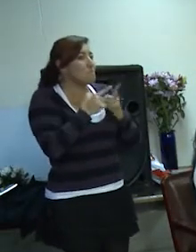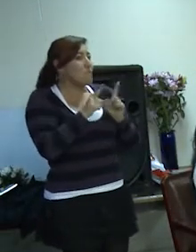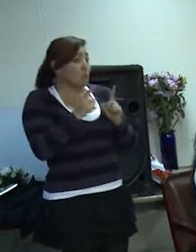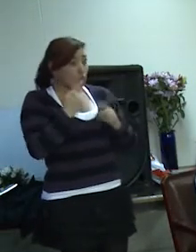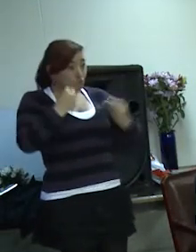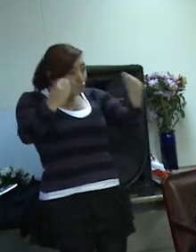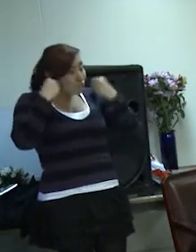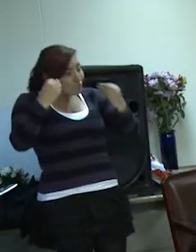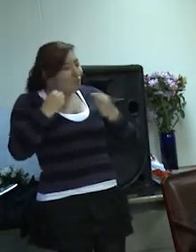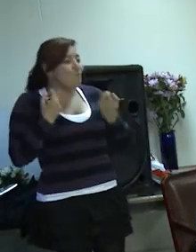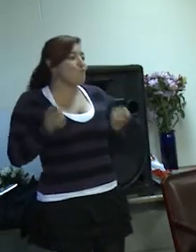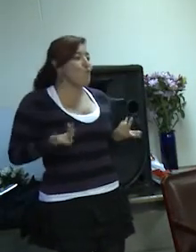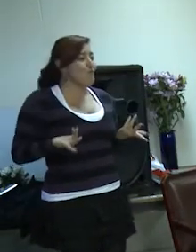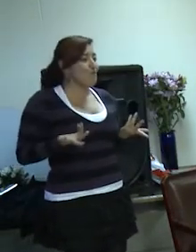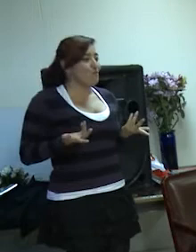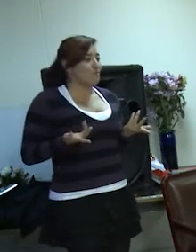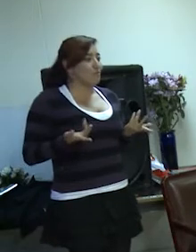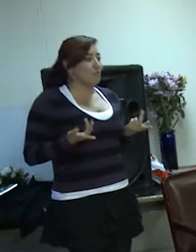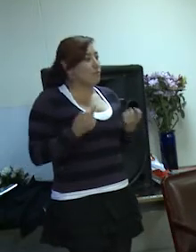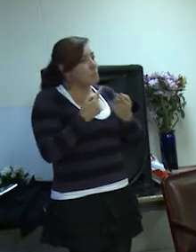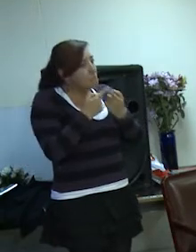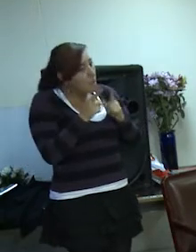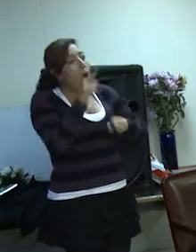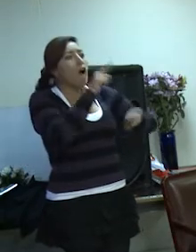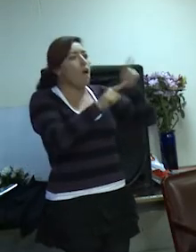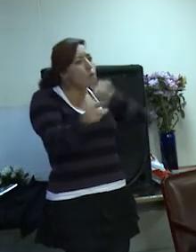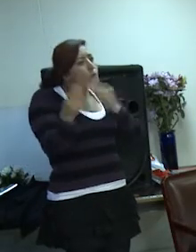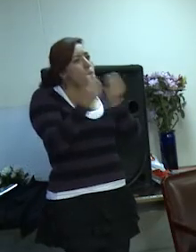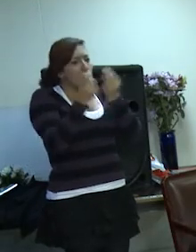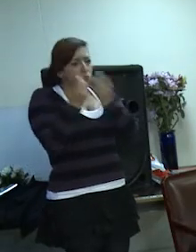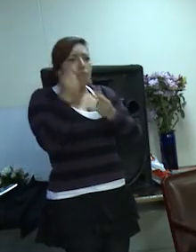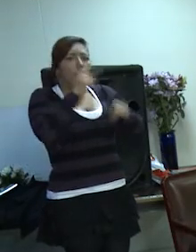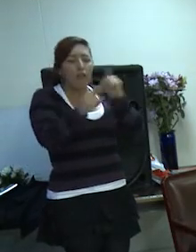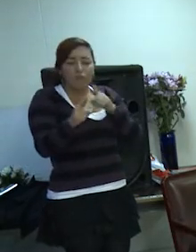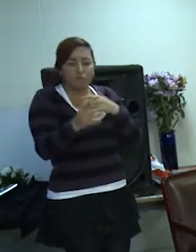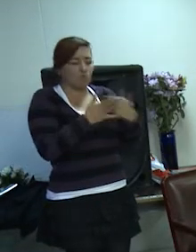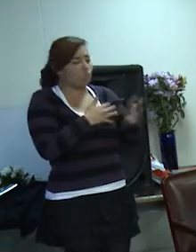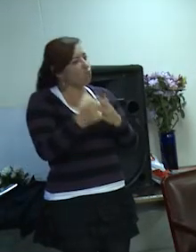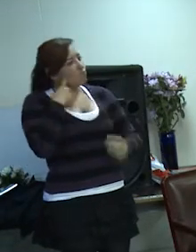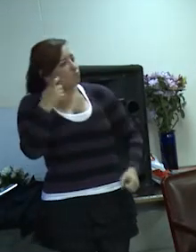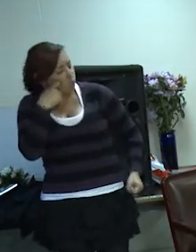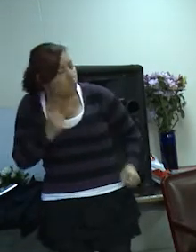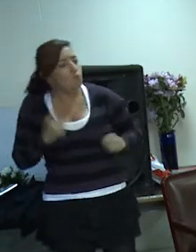nuestro desarrollo. Y creo que ya hay compañeros y compañeras aquí que lo están haciendo.